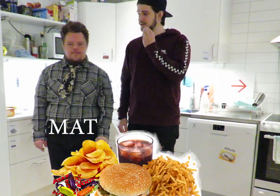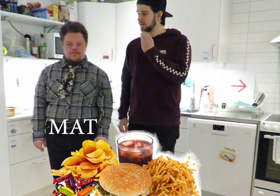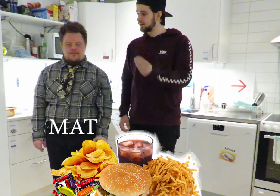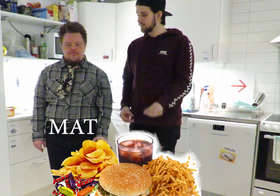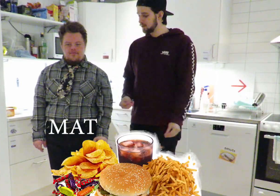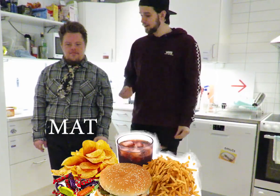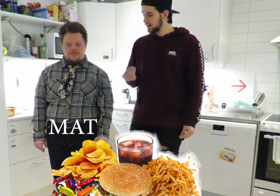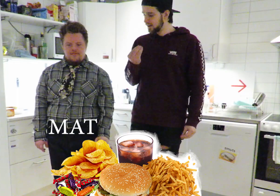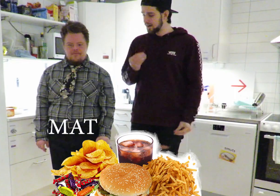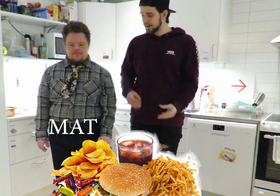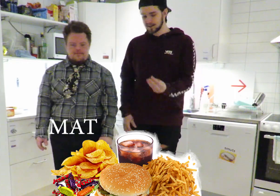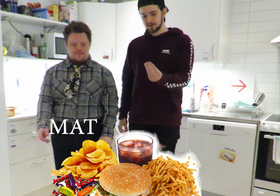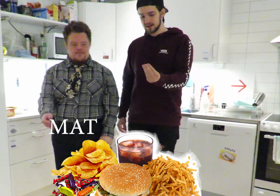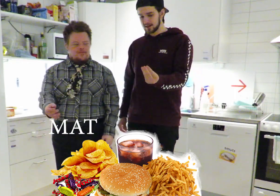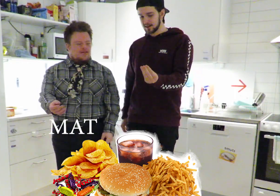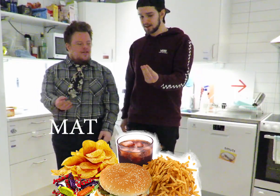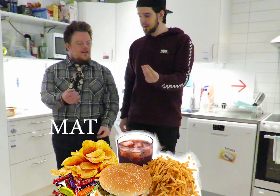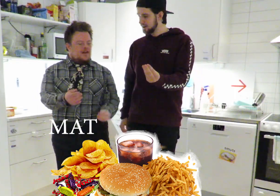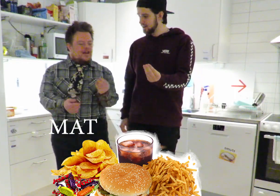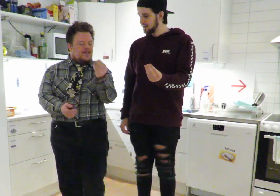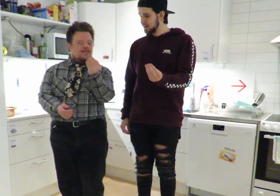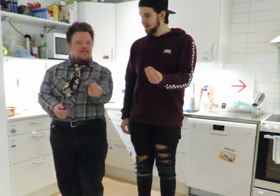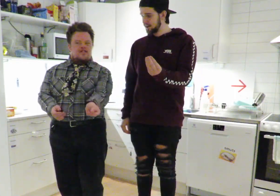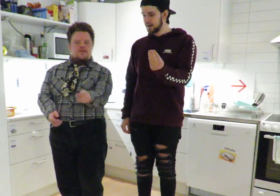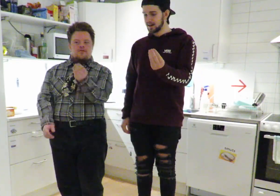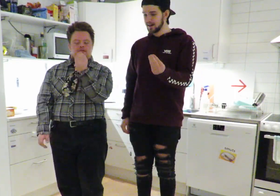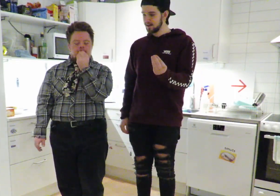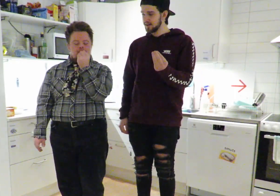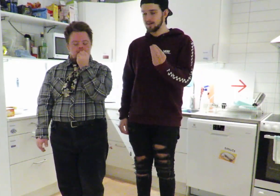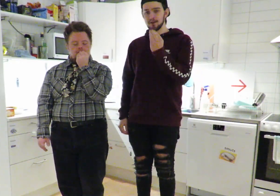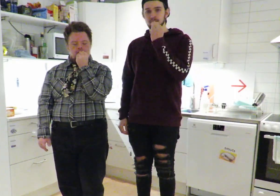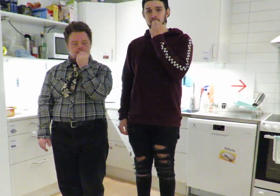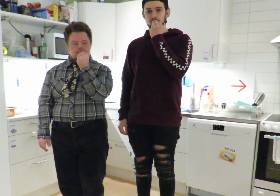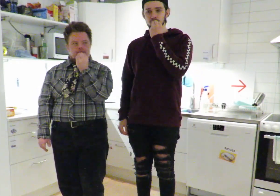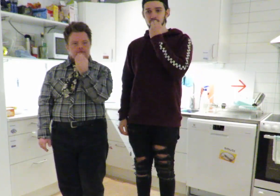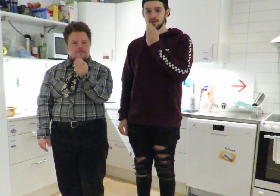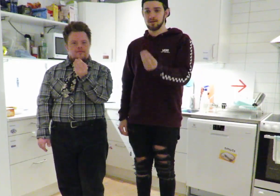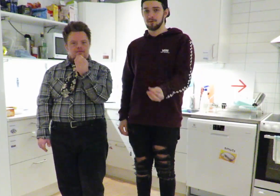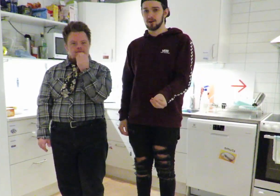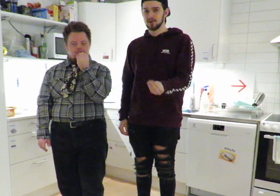Snyggt, kan vi göra med båda händerna eller ska det vara den handen? Nej, en. Den handen. Mat.